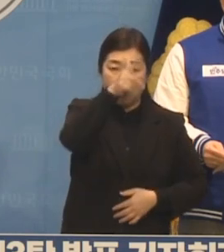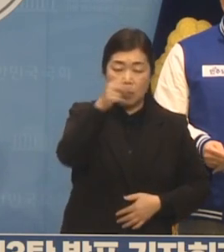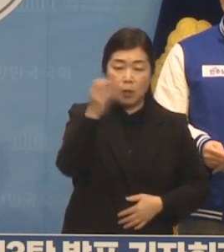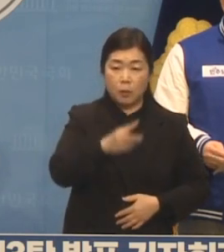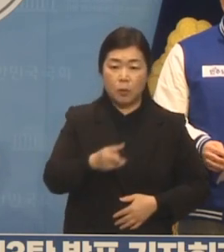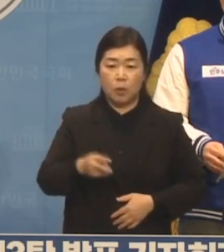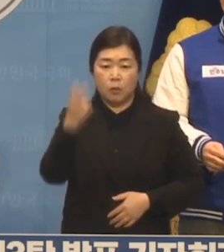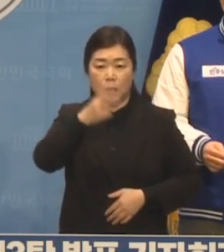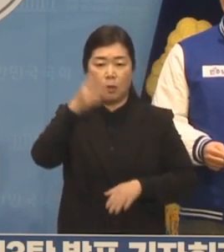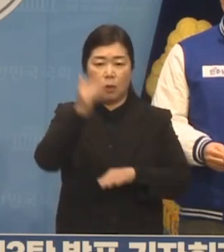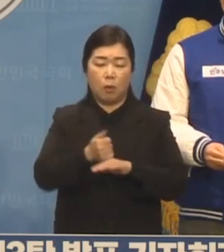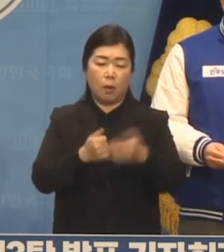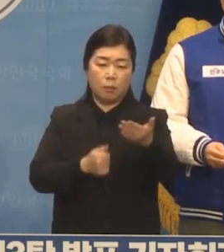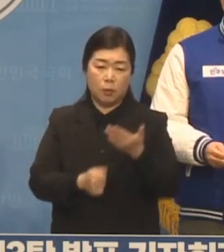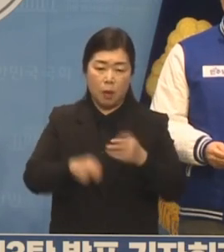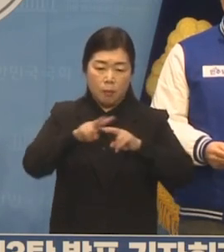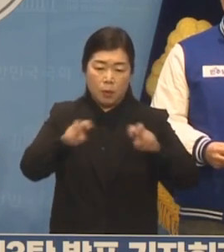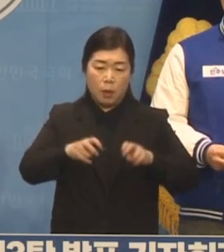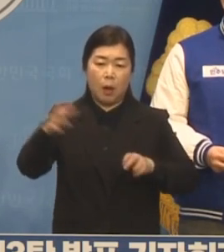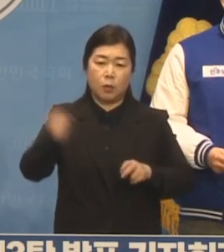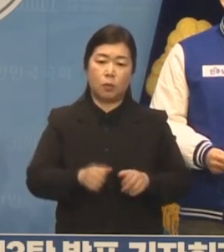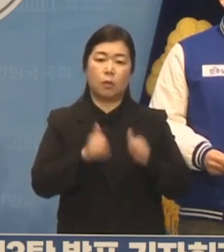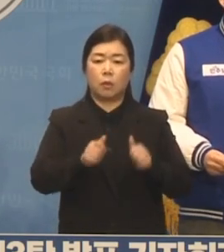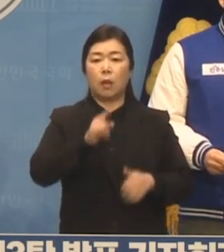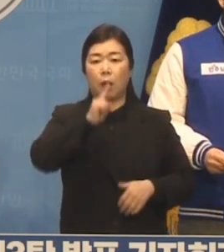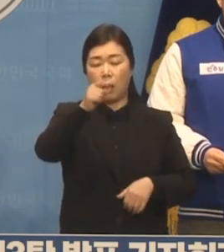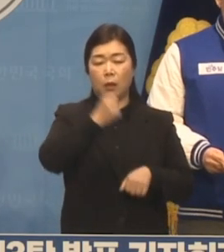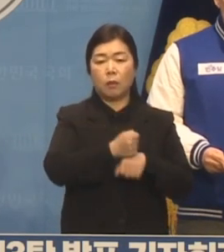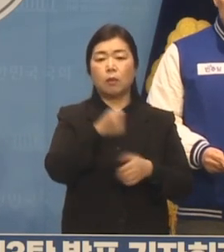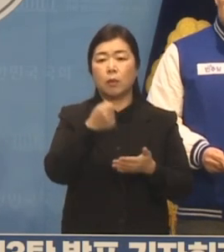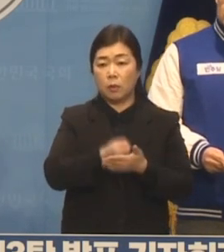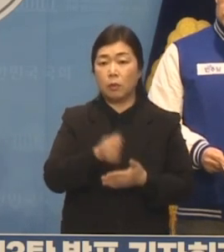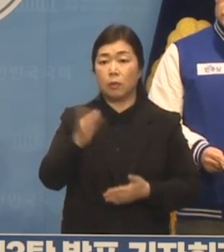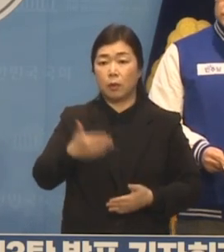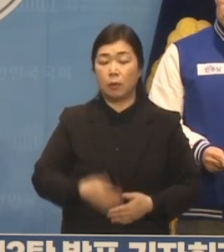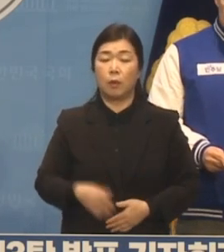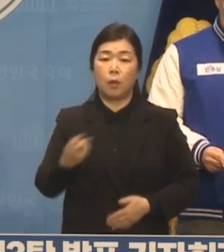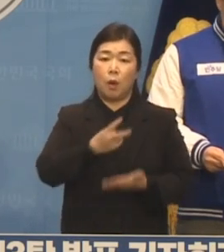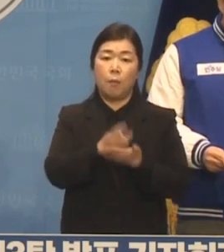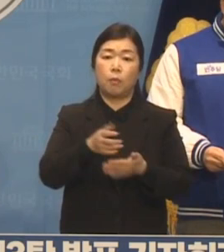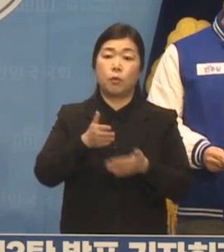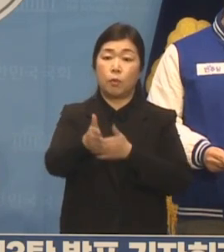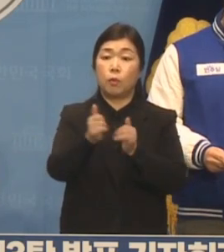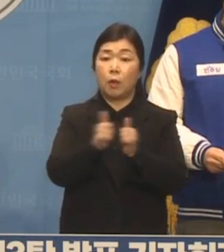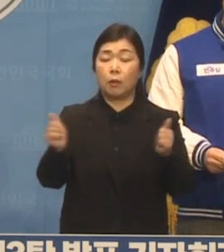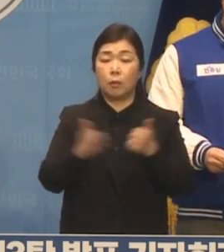수사 결과를 분석해서 그 기소 여부를 결정하고 법률 전문가로서